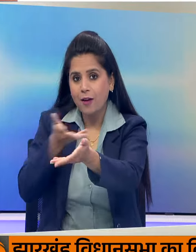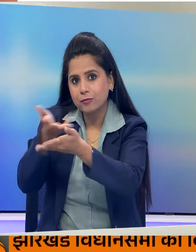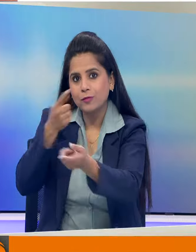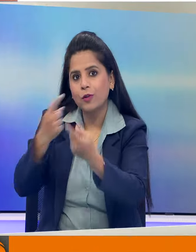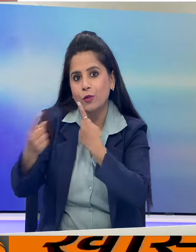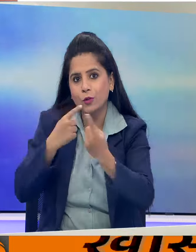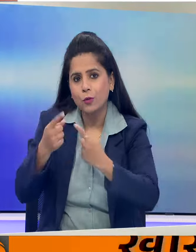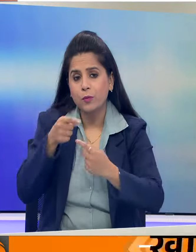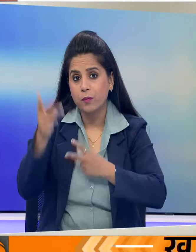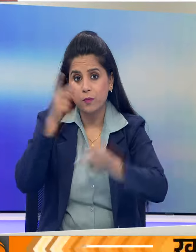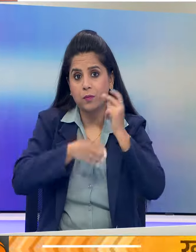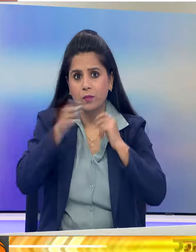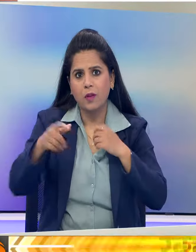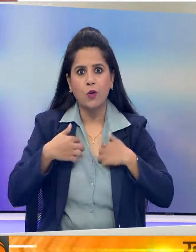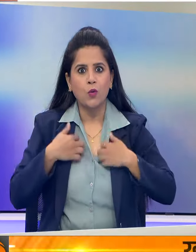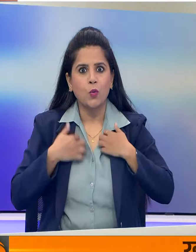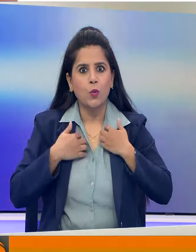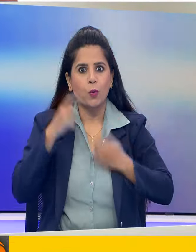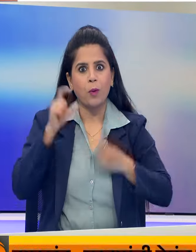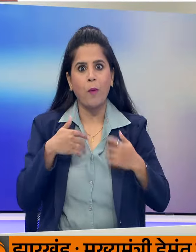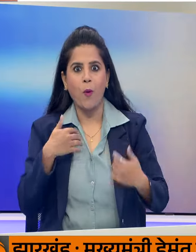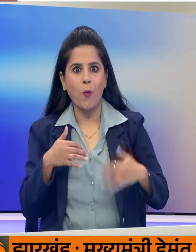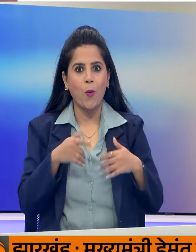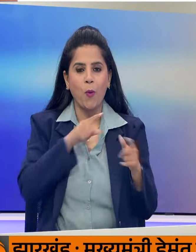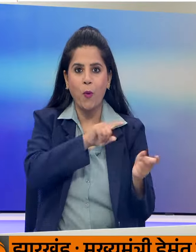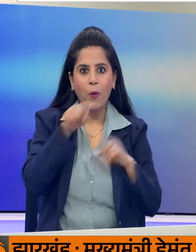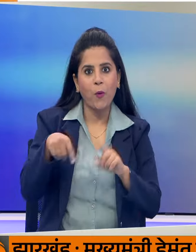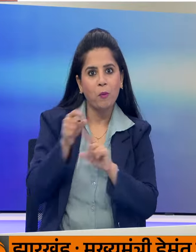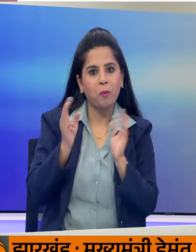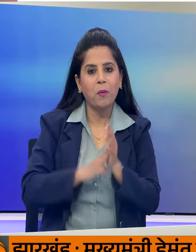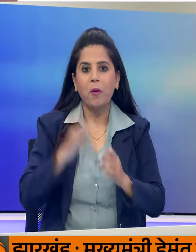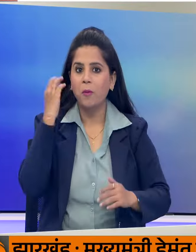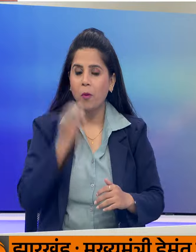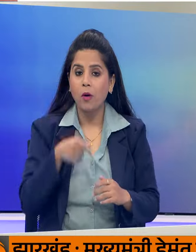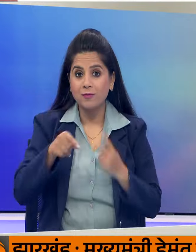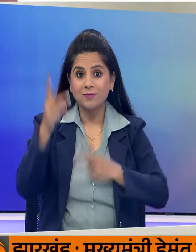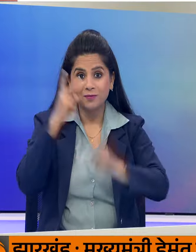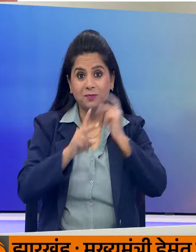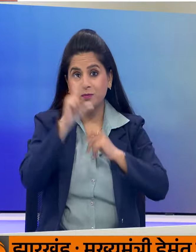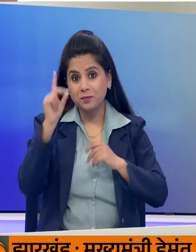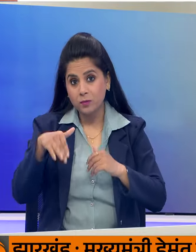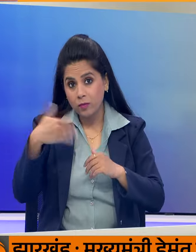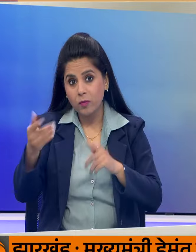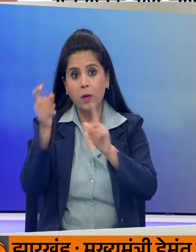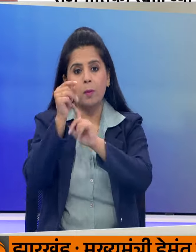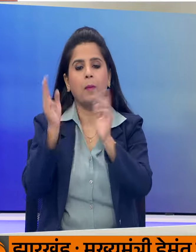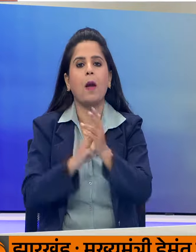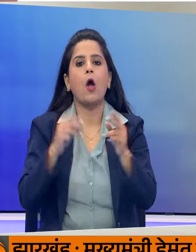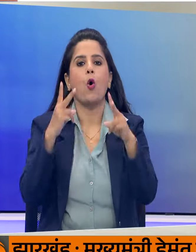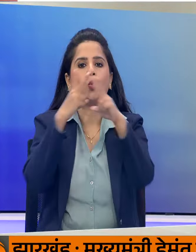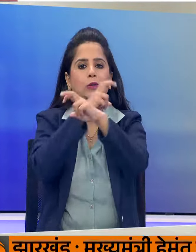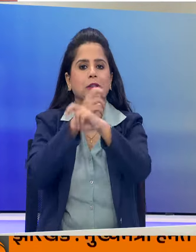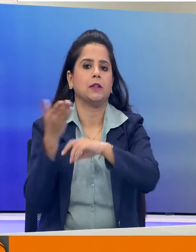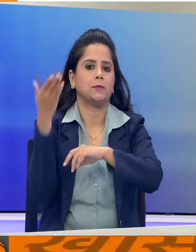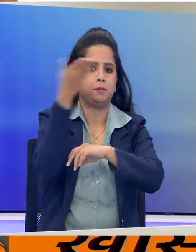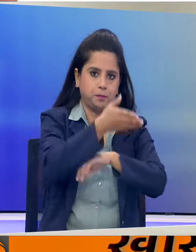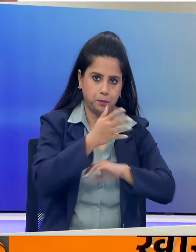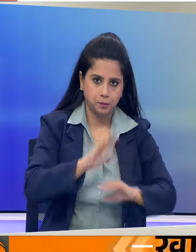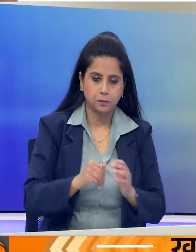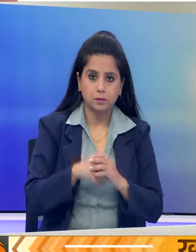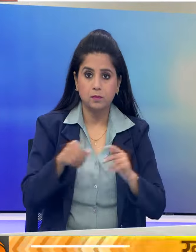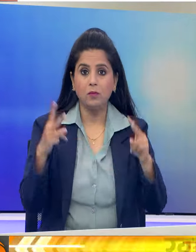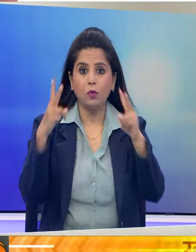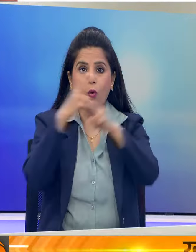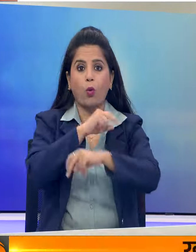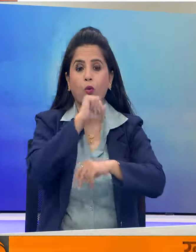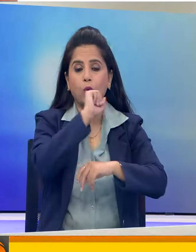लेकर जबरदस्त उत्साह देखने को मिल रहा है। यात्रा के दूसरे चरण में प्रधानमंत्री ऑस्ट्रिया के दौरे पर रहेंगे। वे